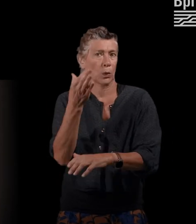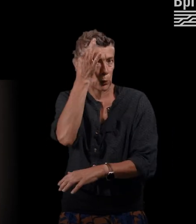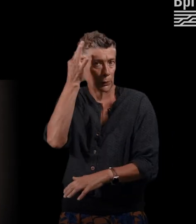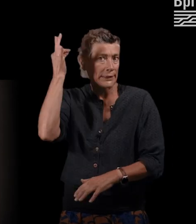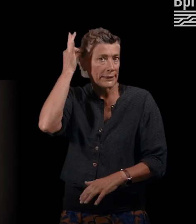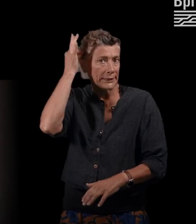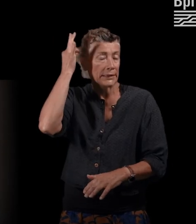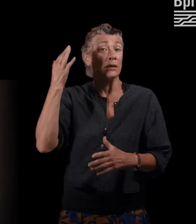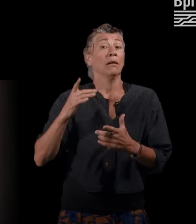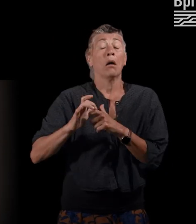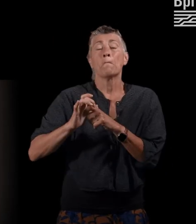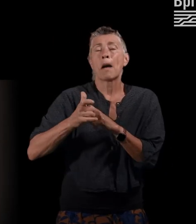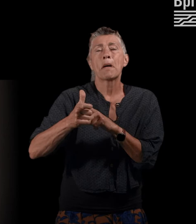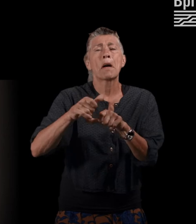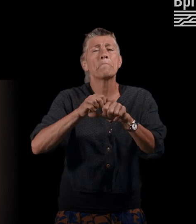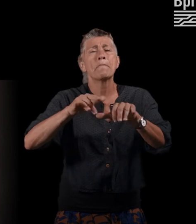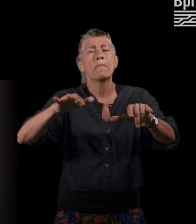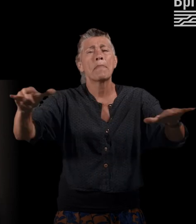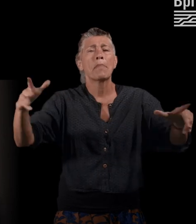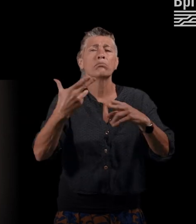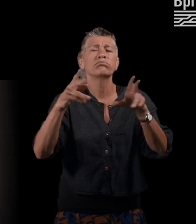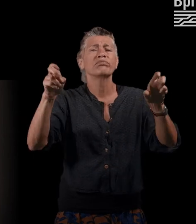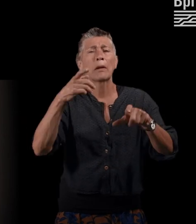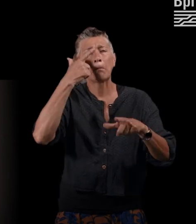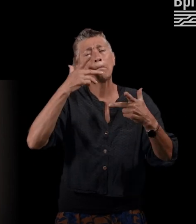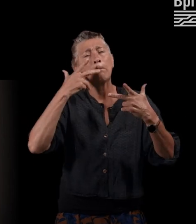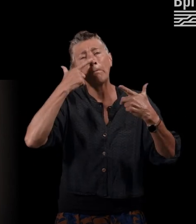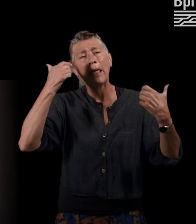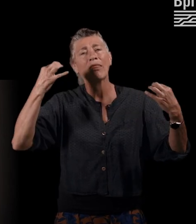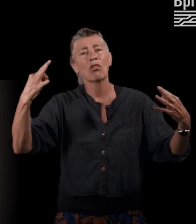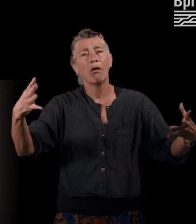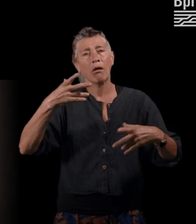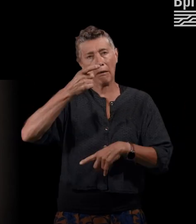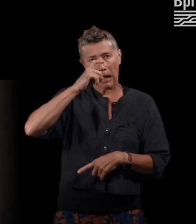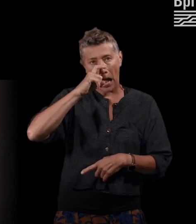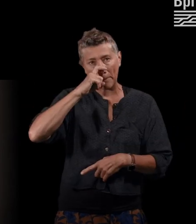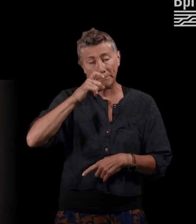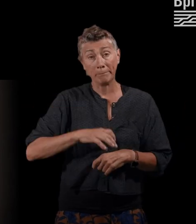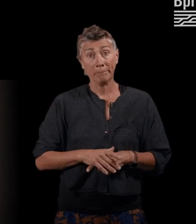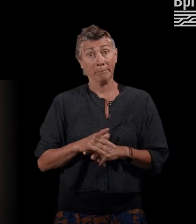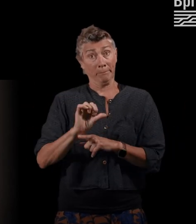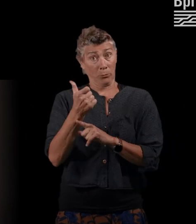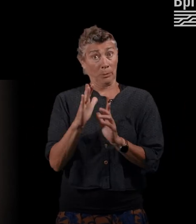extension ce qu'on appelle le printemps arabe. Hein. Vous commencez, Ougarit, avec ça.